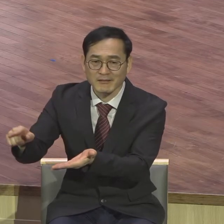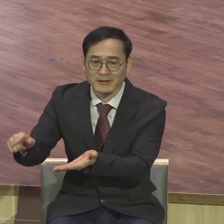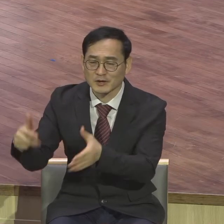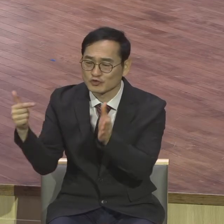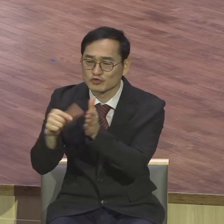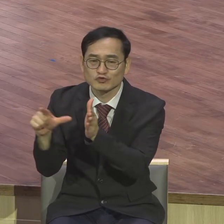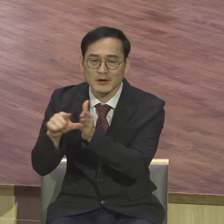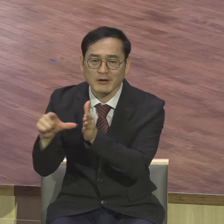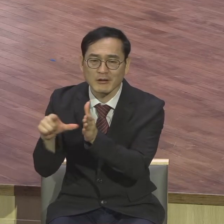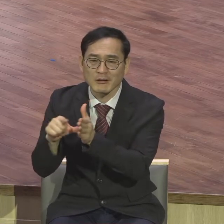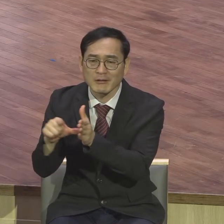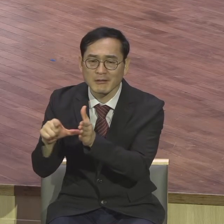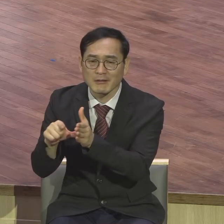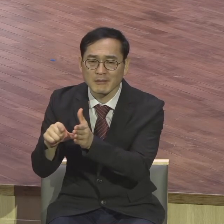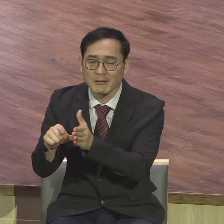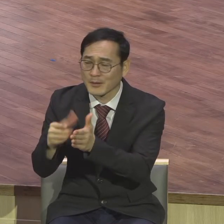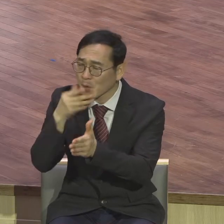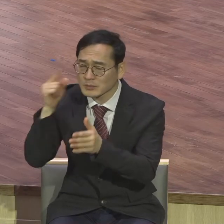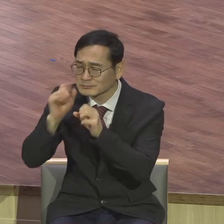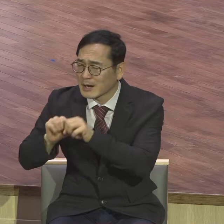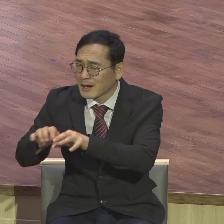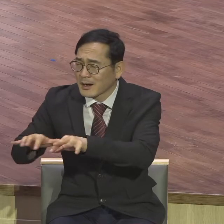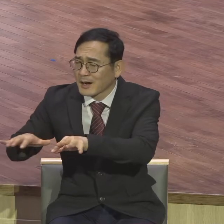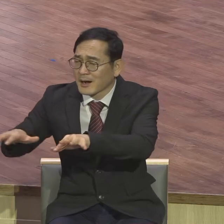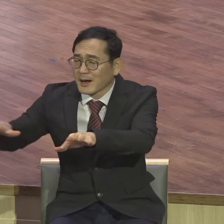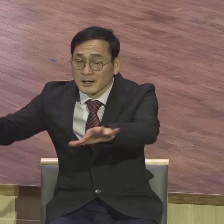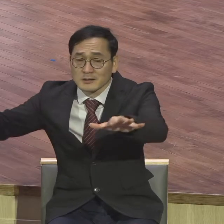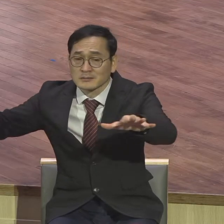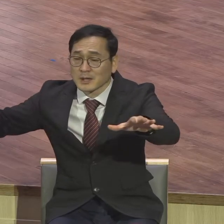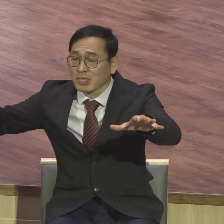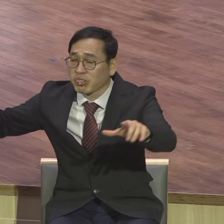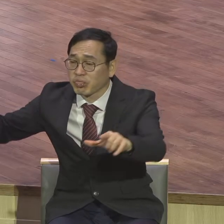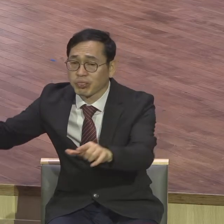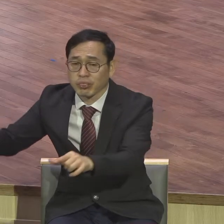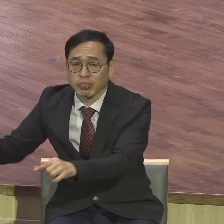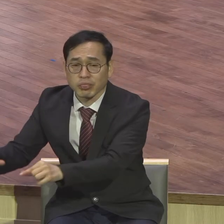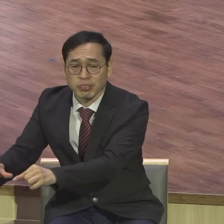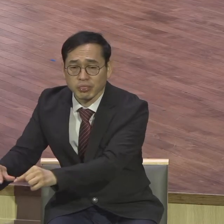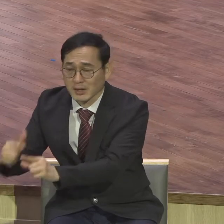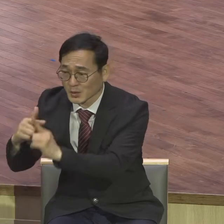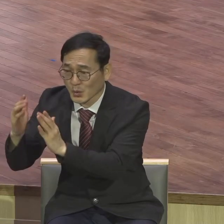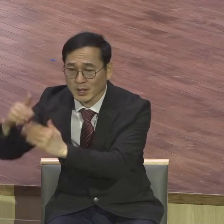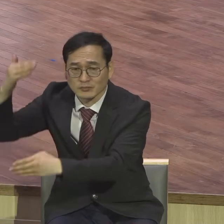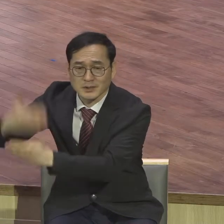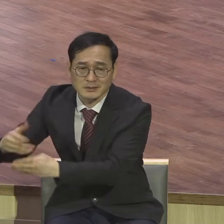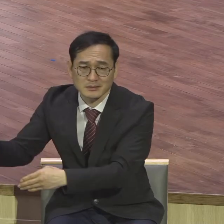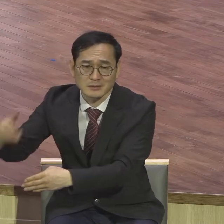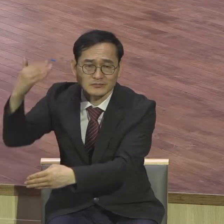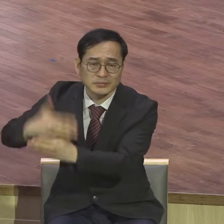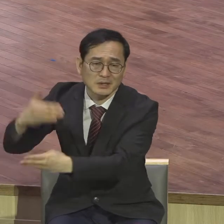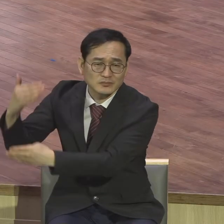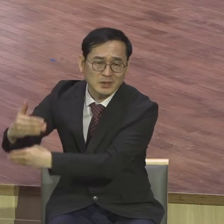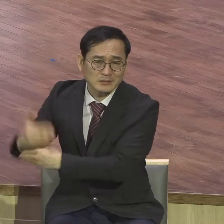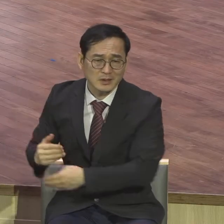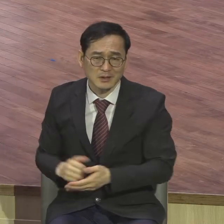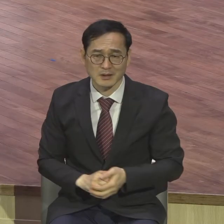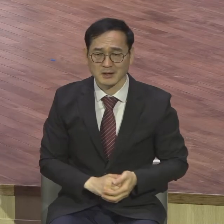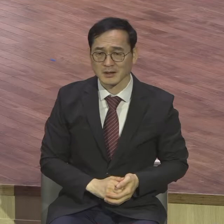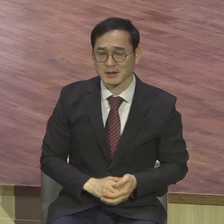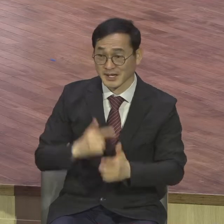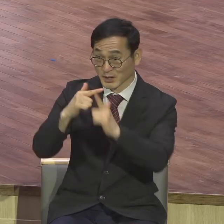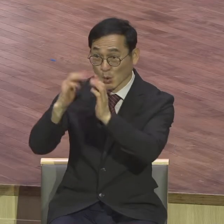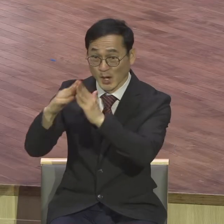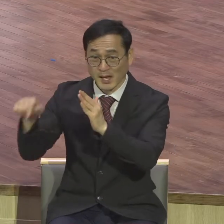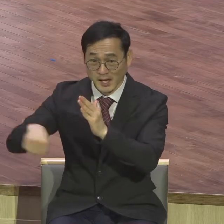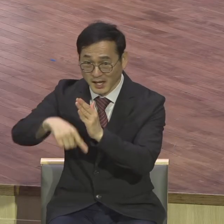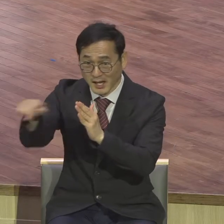힘들어요. 영국 이제는 미국도 레스토랑 큰 교회가 수백 년 된